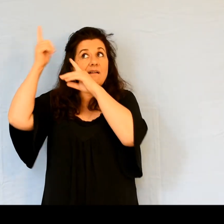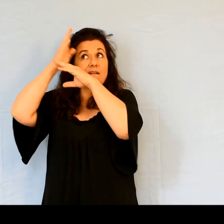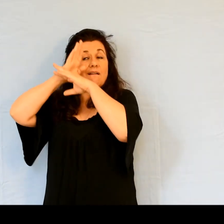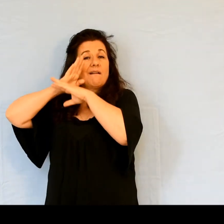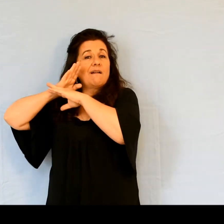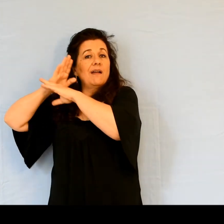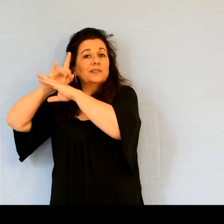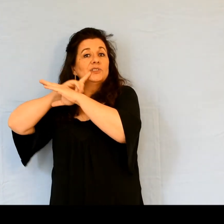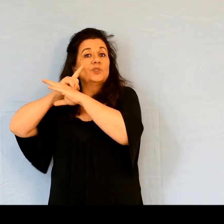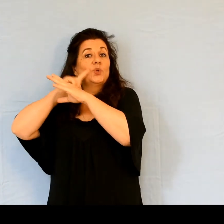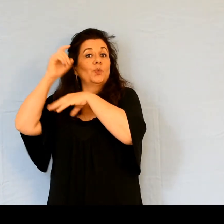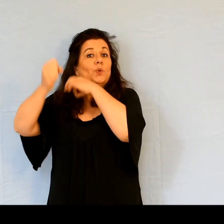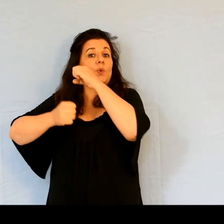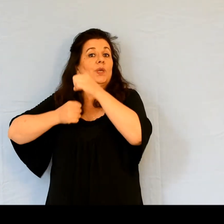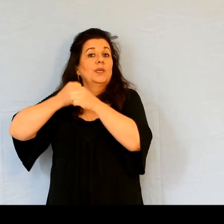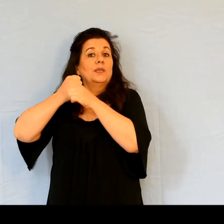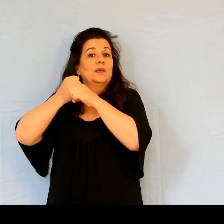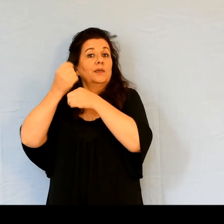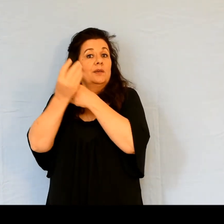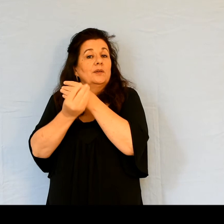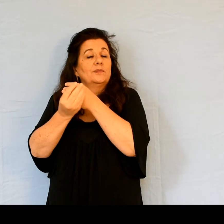la fondation du monde. »